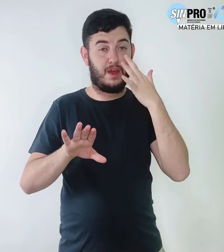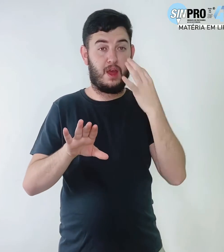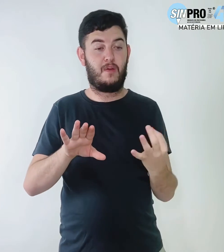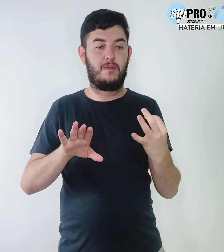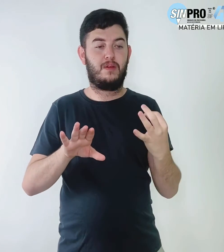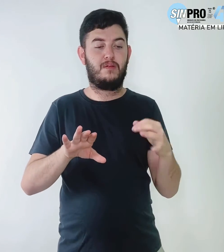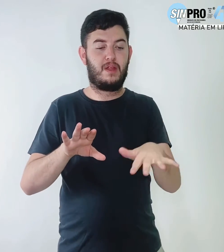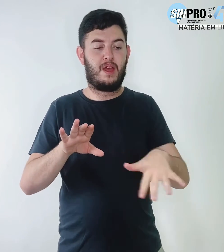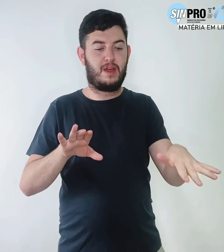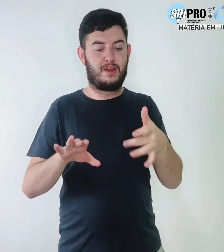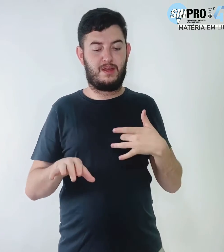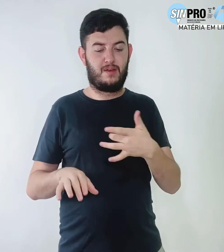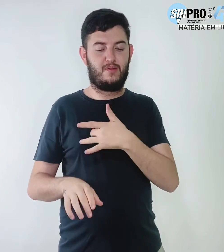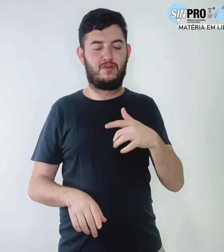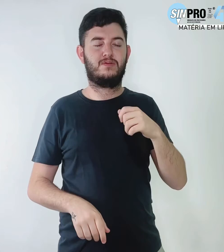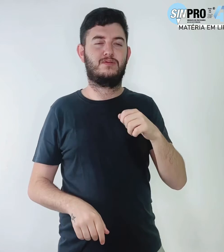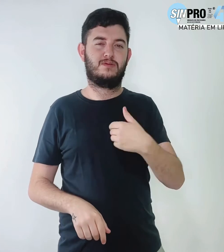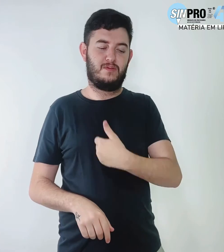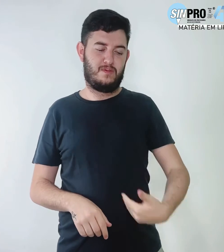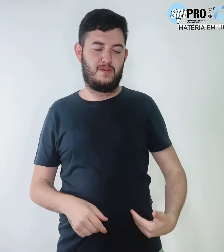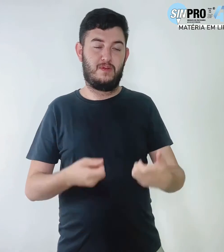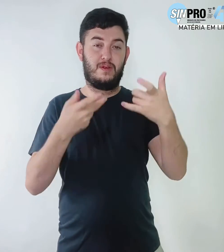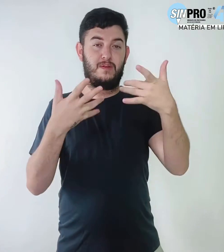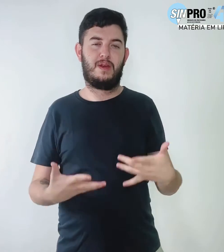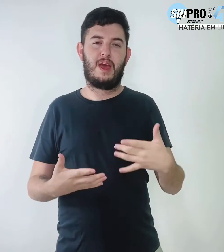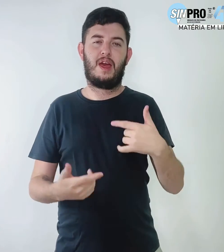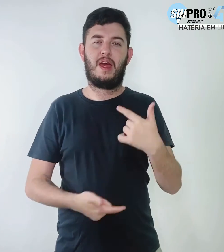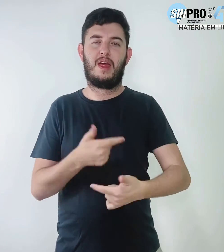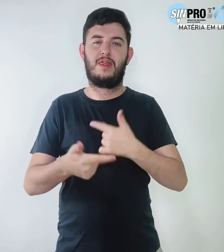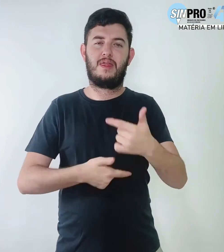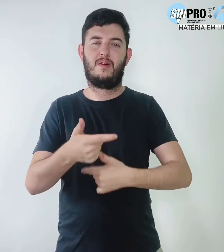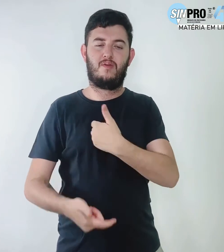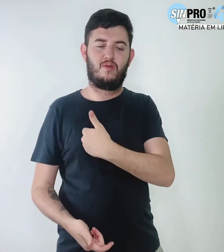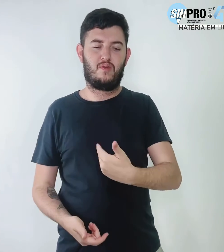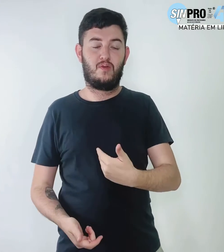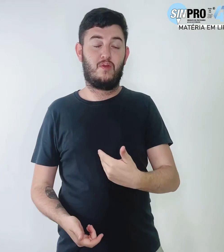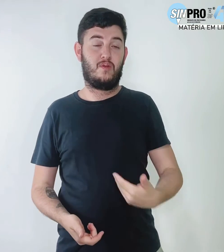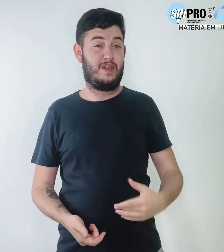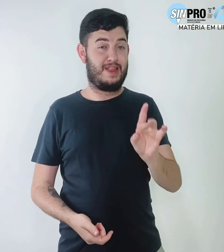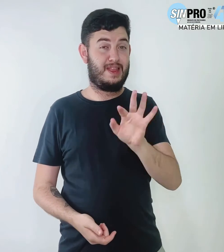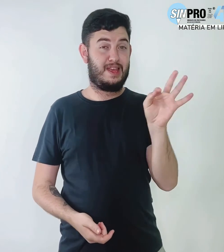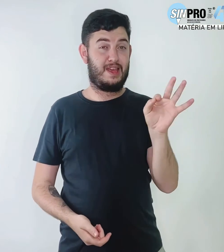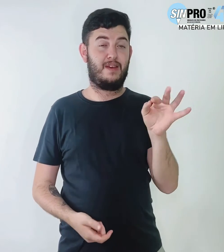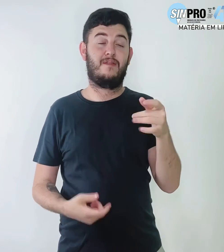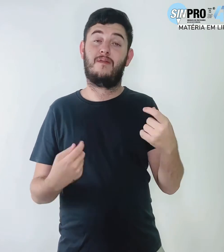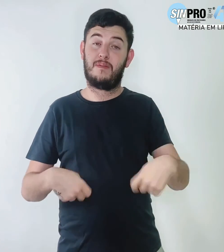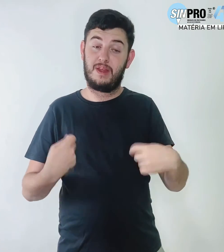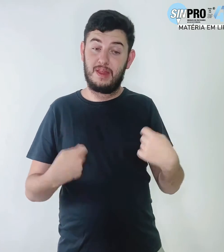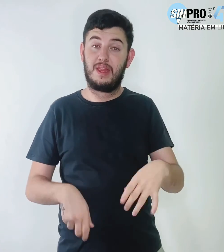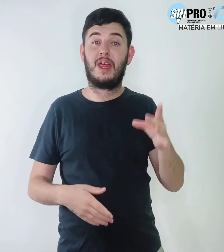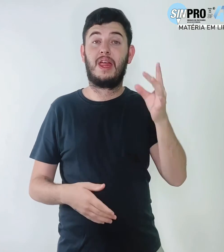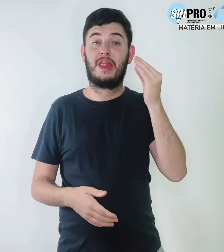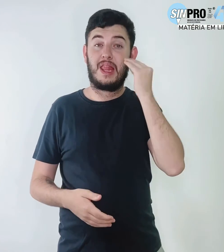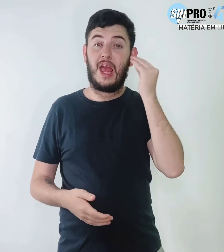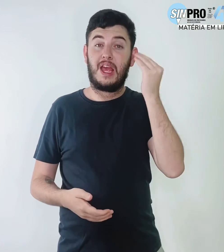saúde pública, ele diz que as ações do governo do Distrito Federal deve fazer são